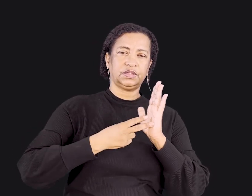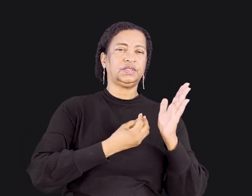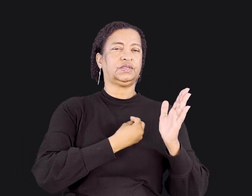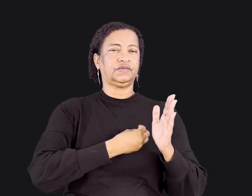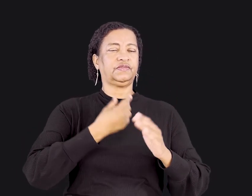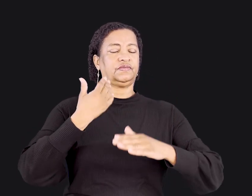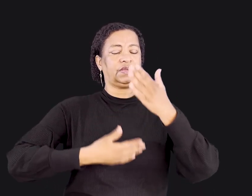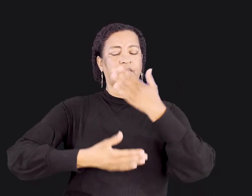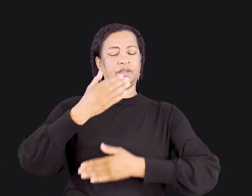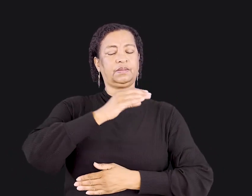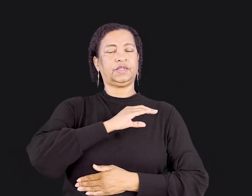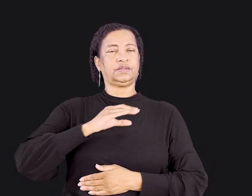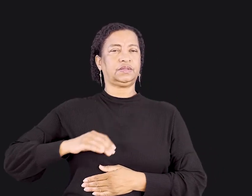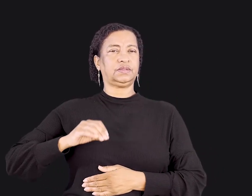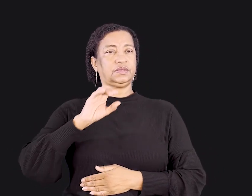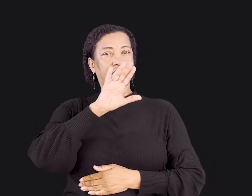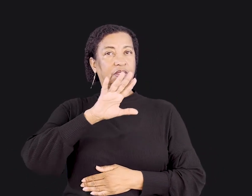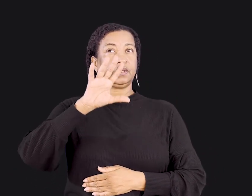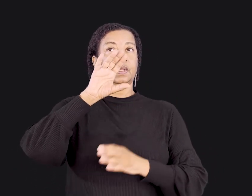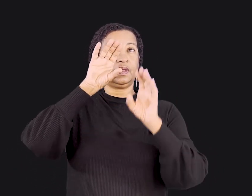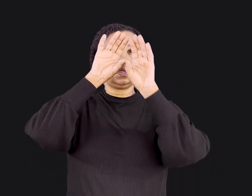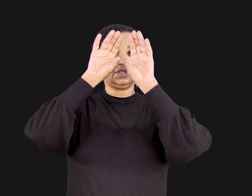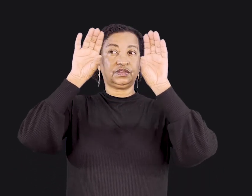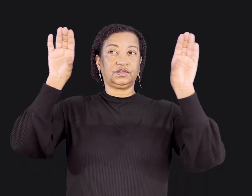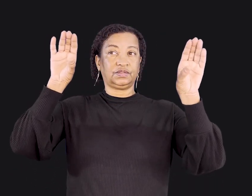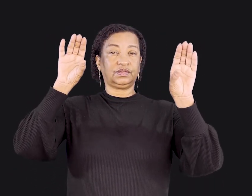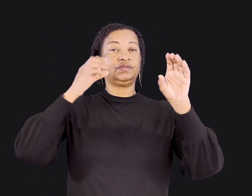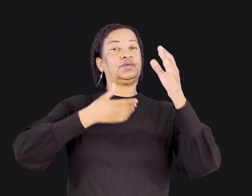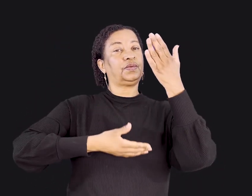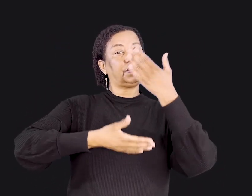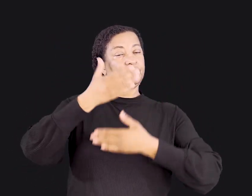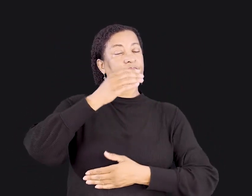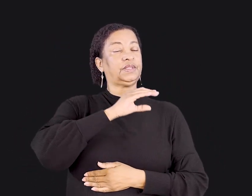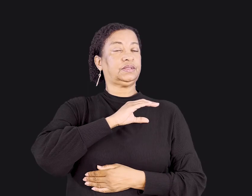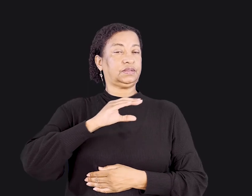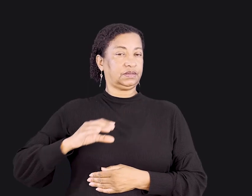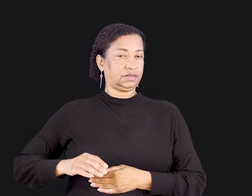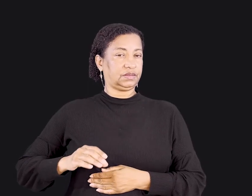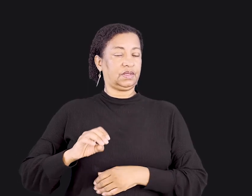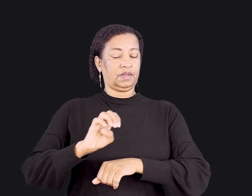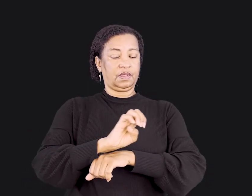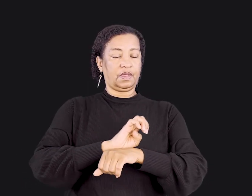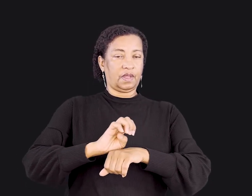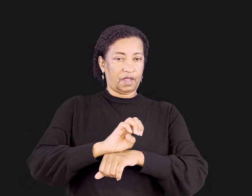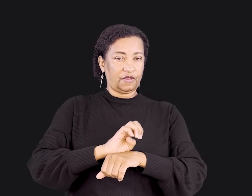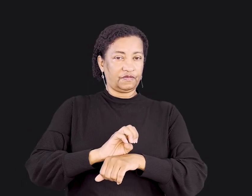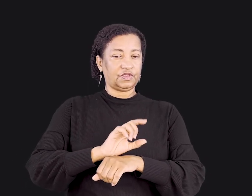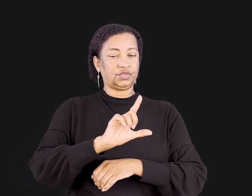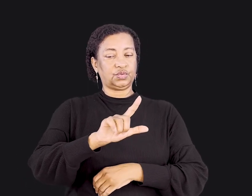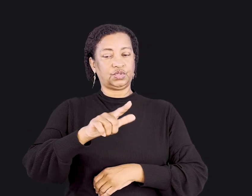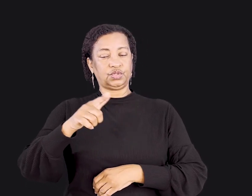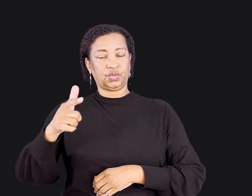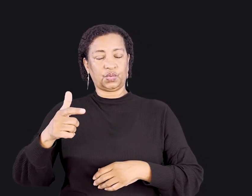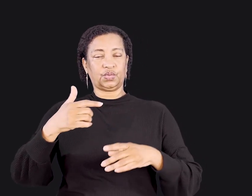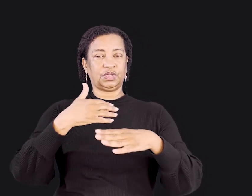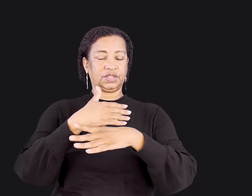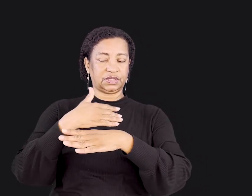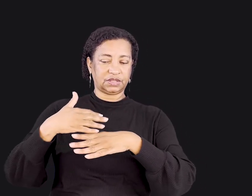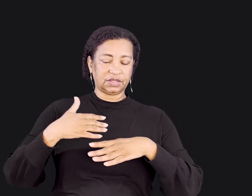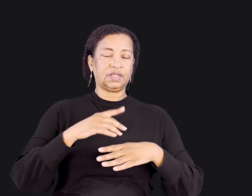nas regiões celestiais em Cristo. Éfeso e também estas outras cidades são exemplos